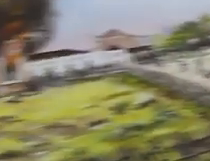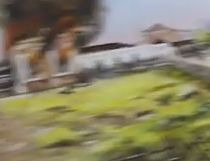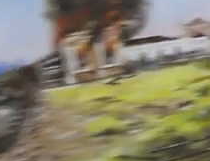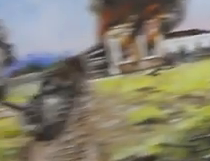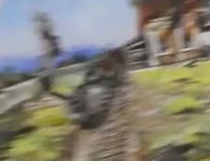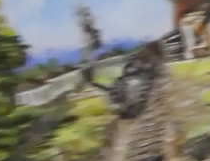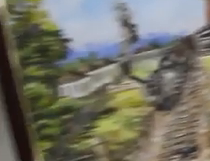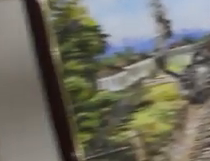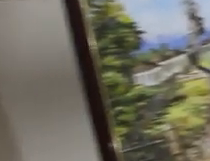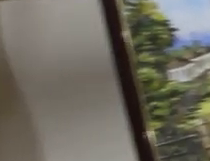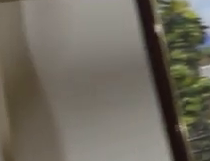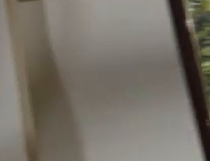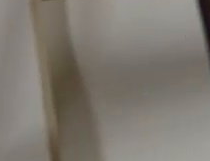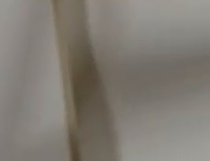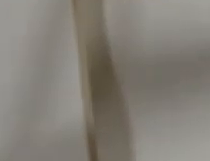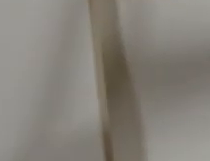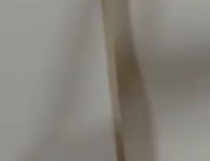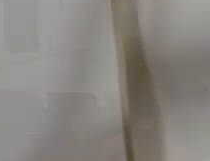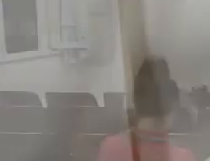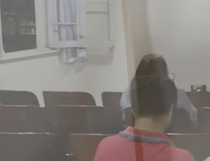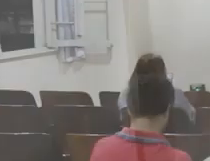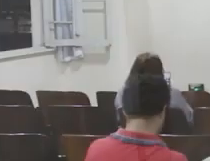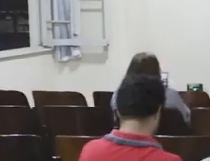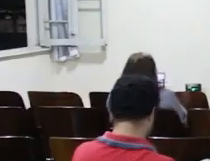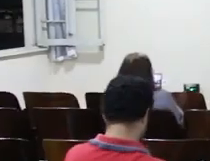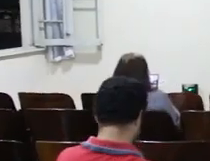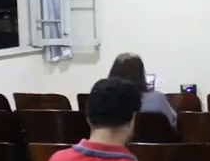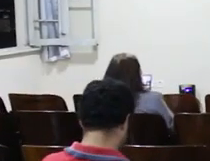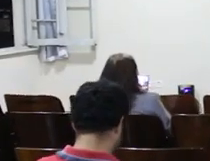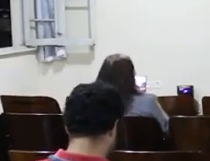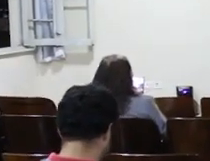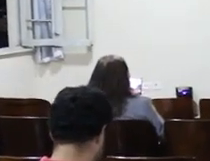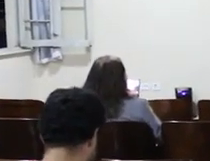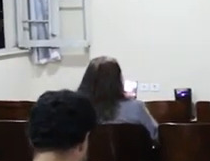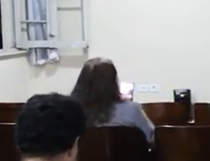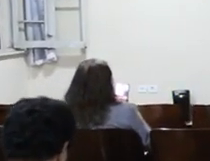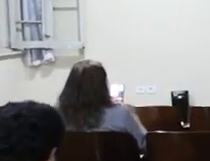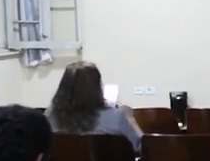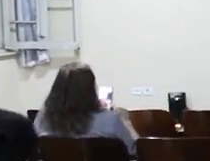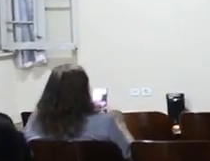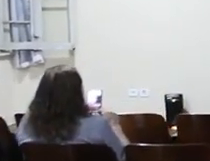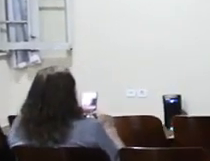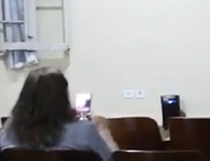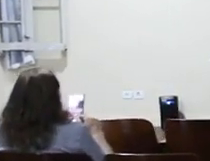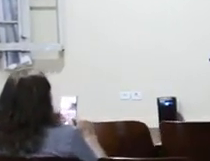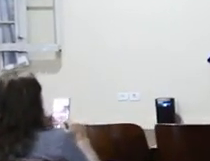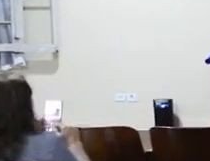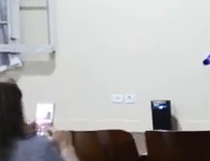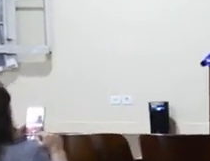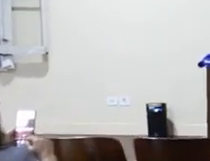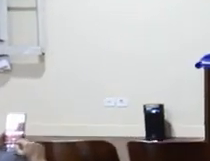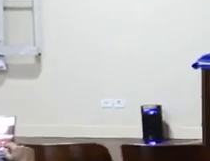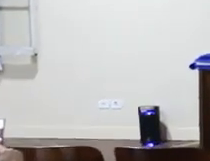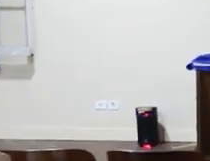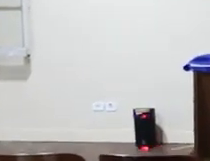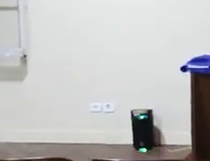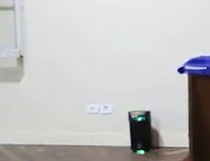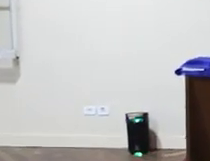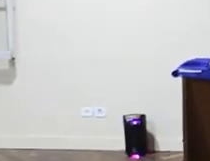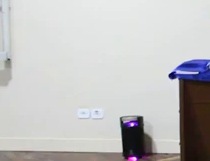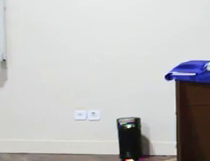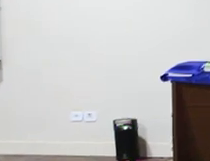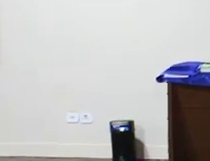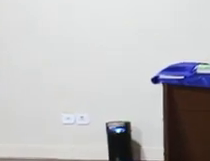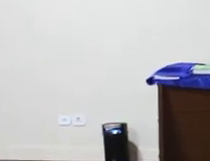e vê o edifício onde o Clube Literário tem a sua sede, não pode avaliar, nem compreender o que ele representa para